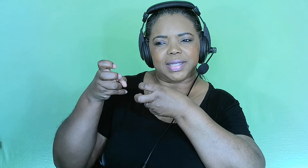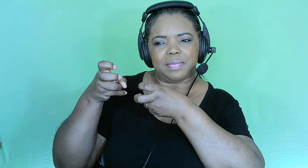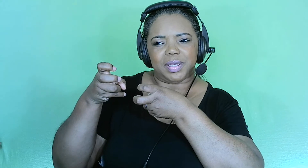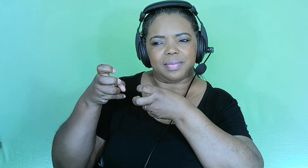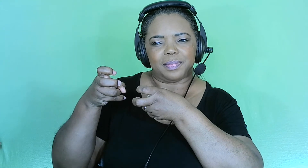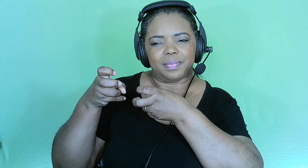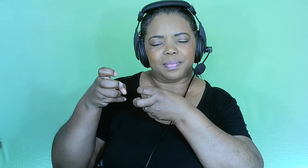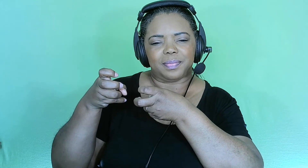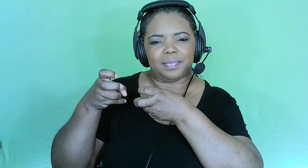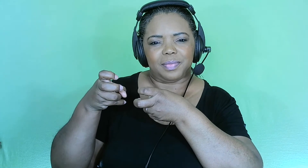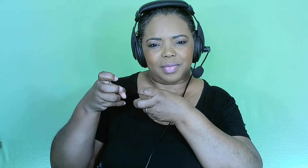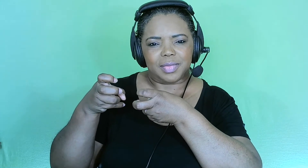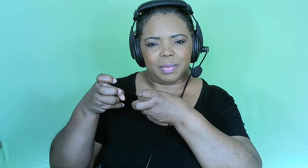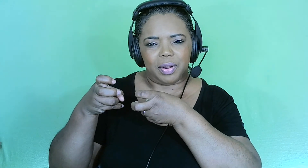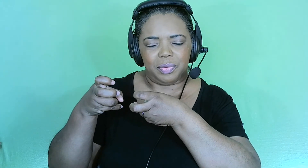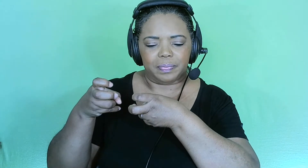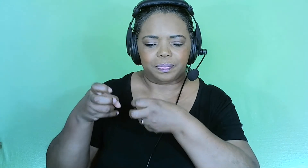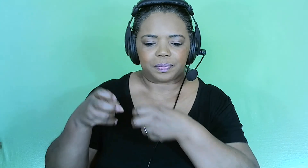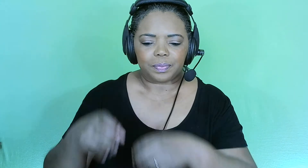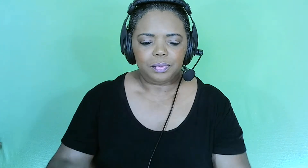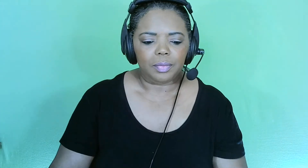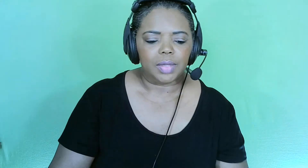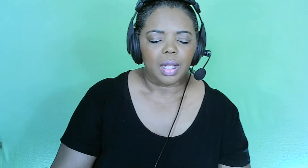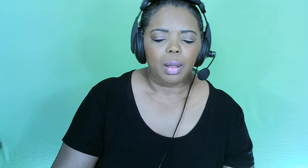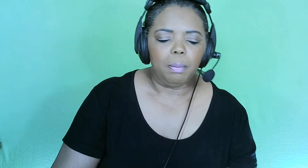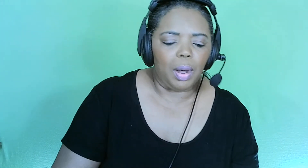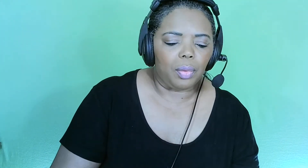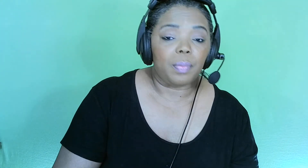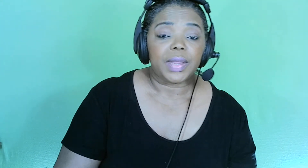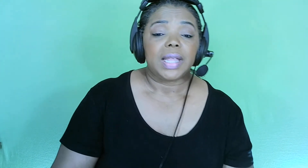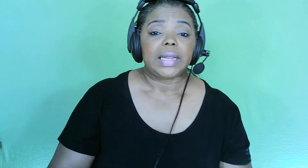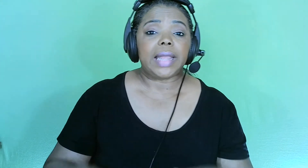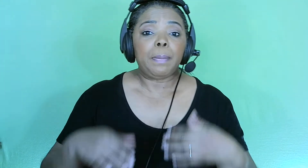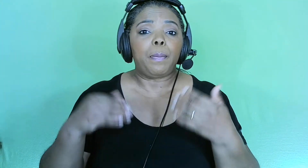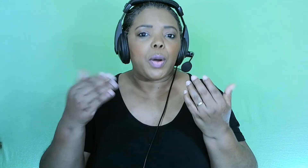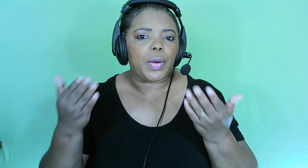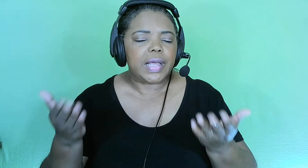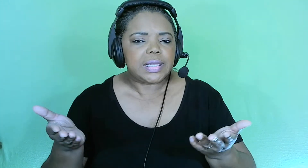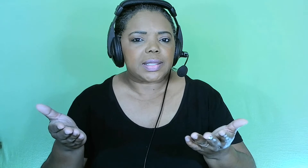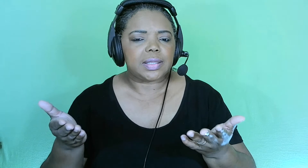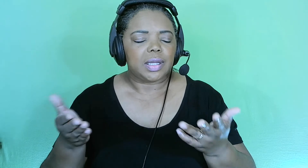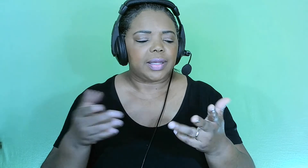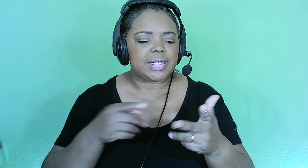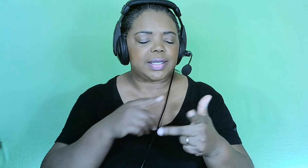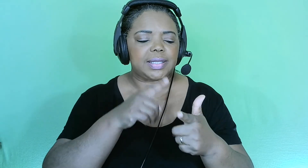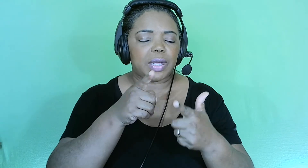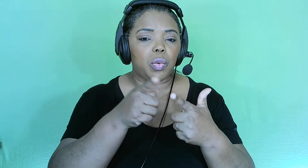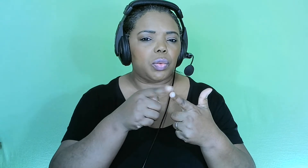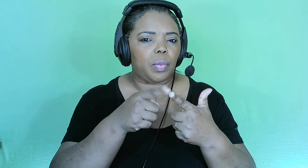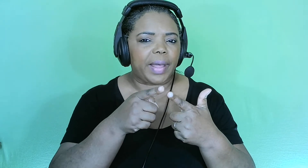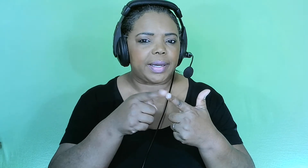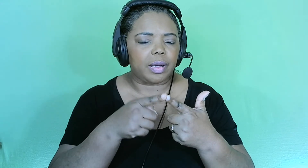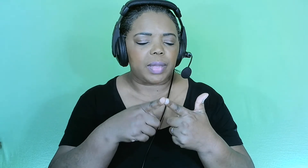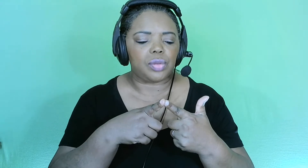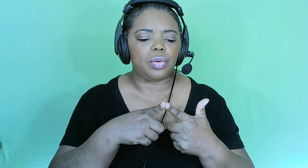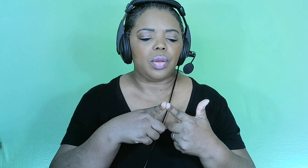percebi, tá bom? Bom, depois desse segundo parâmetro,